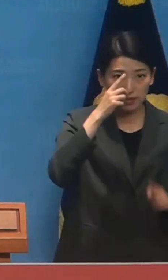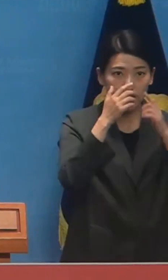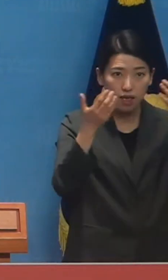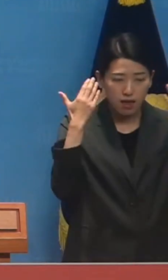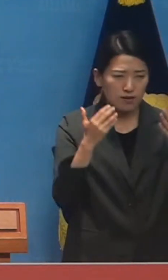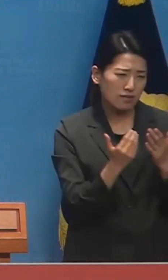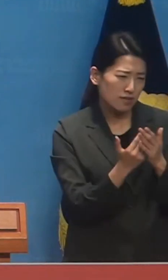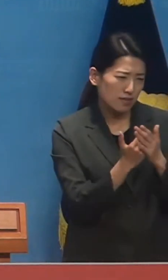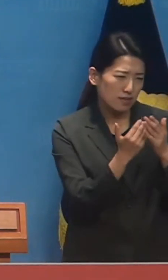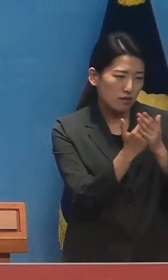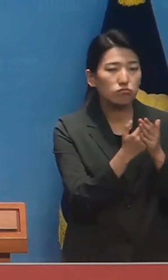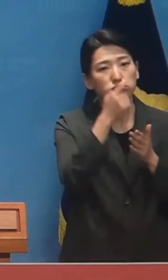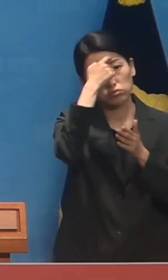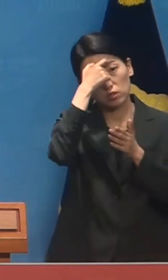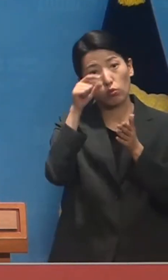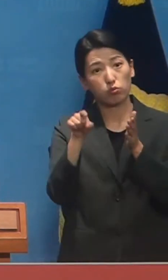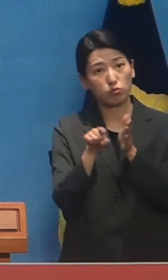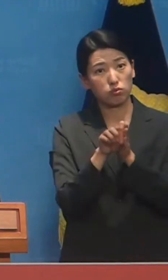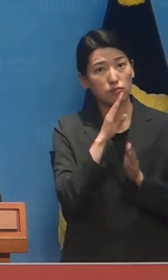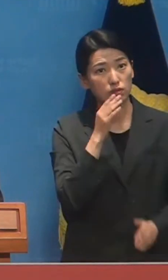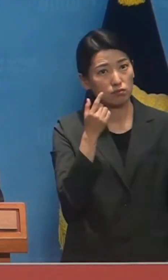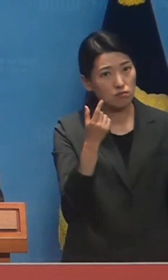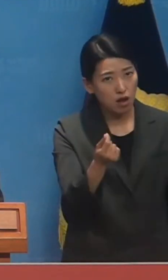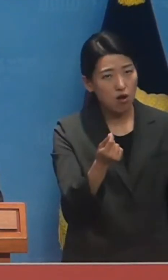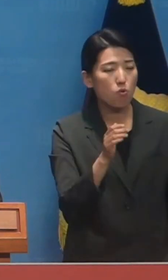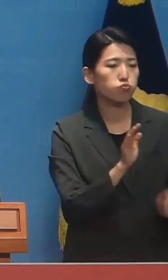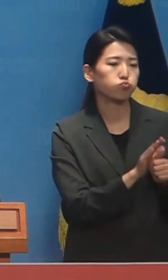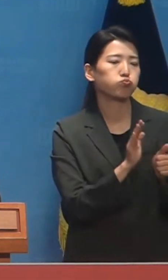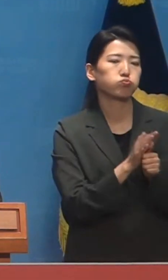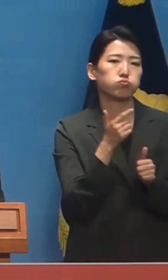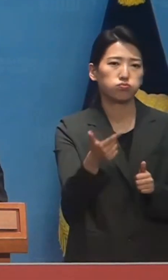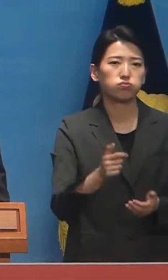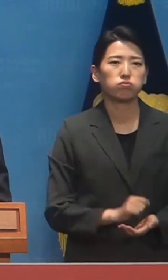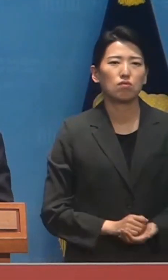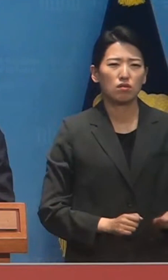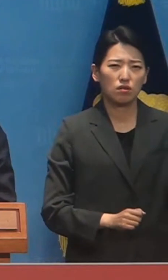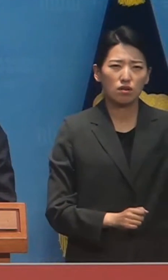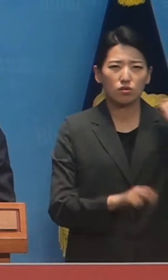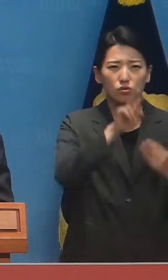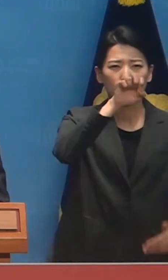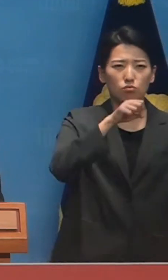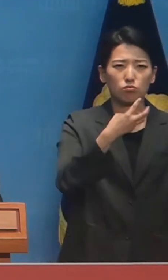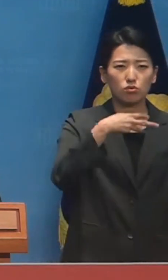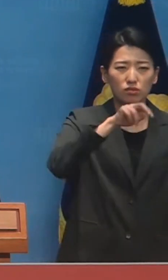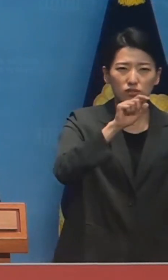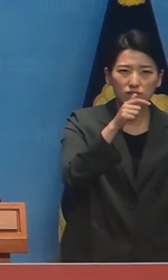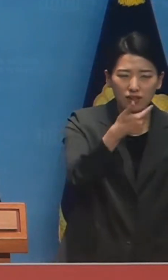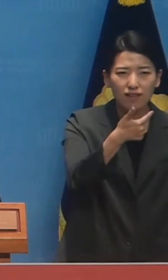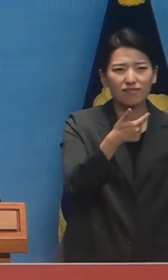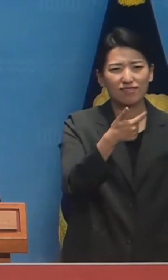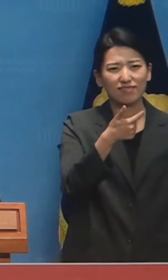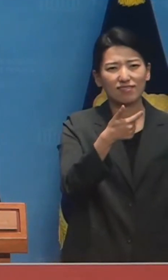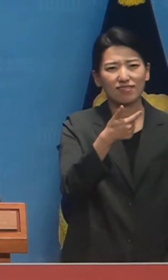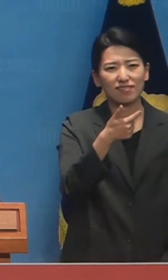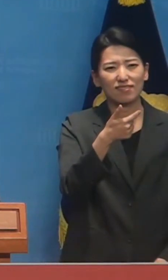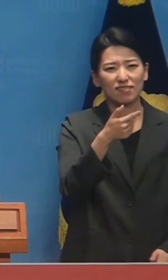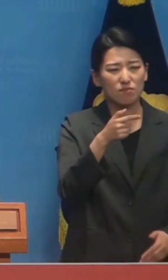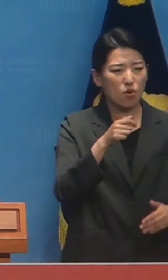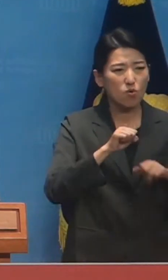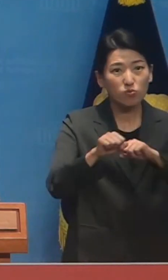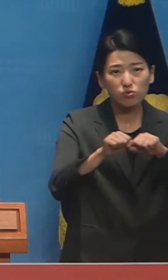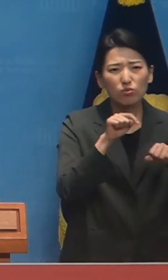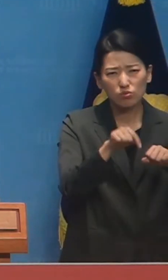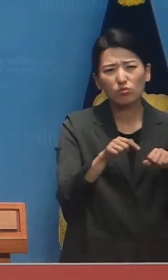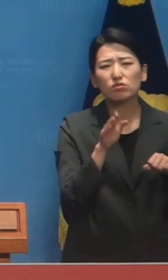게 기독교이죠. 부인할 길이 없습니다. 물산 장려운동 같은 것도 조관식 장로님이 앞장서서